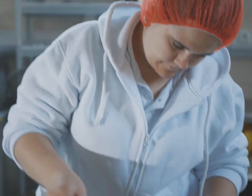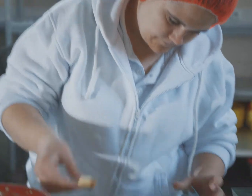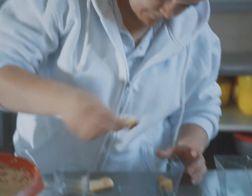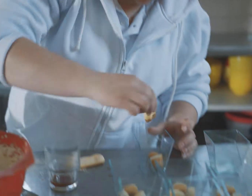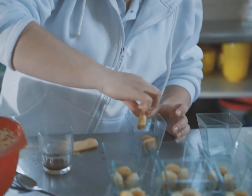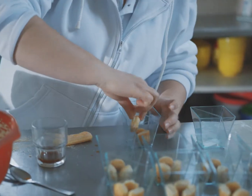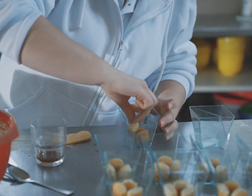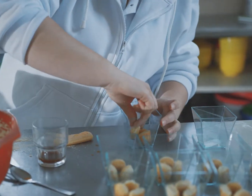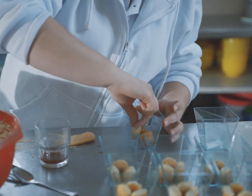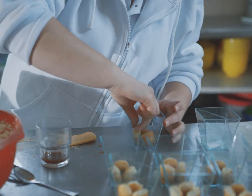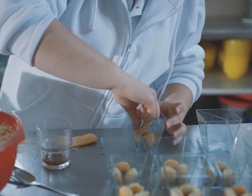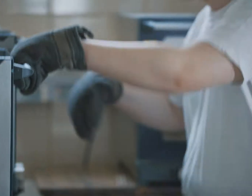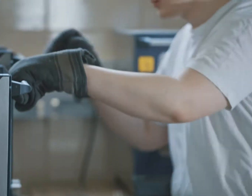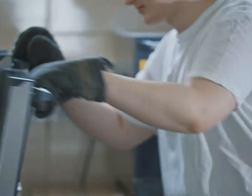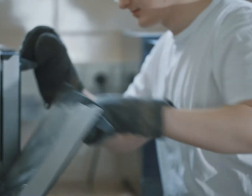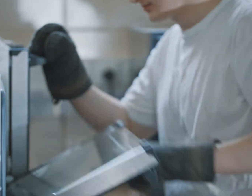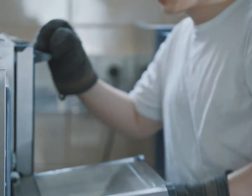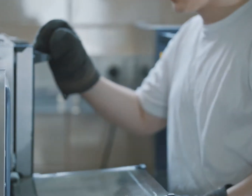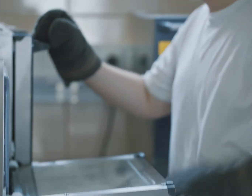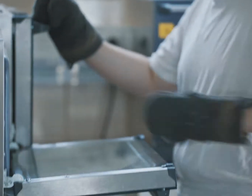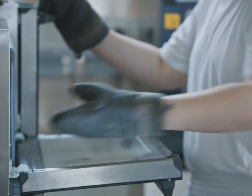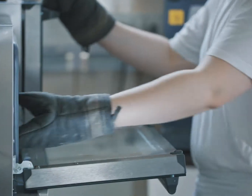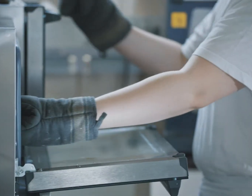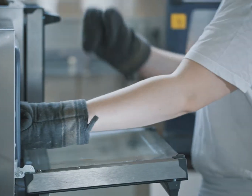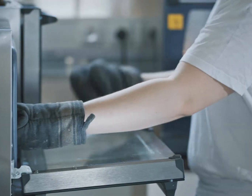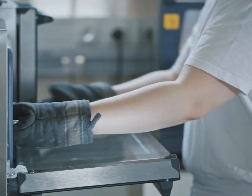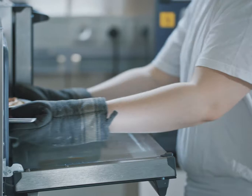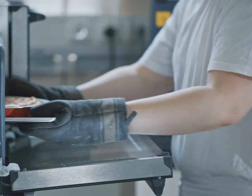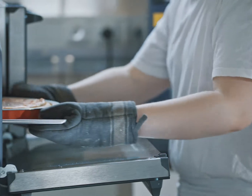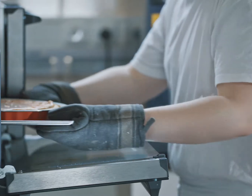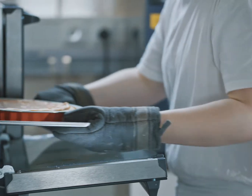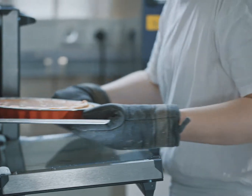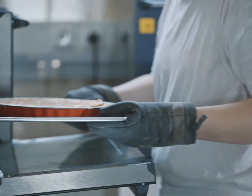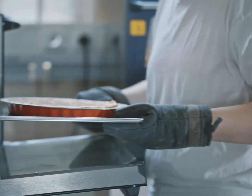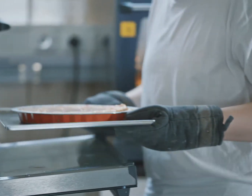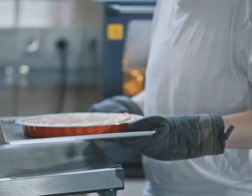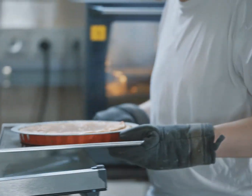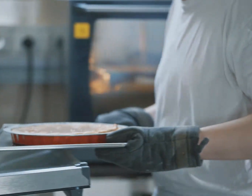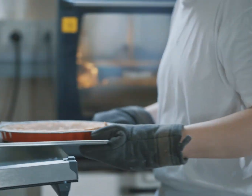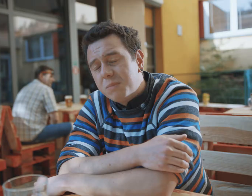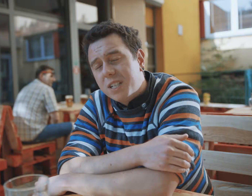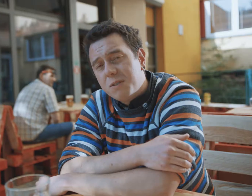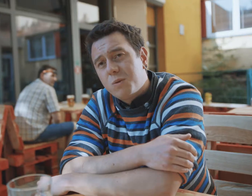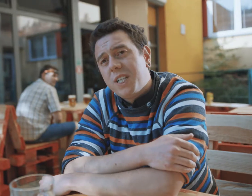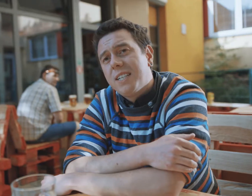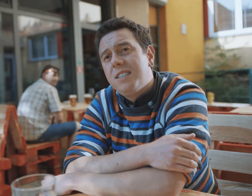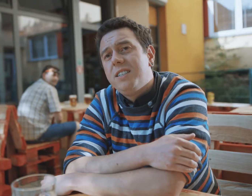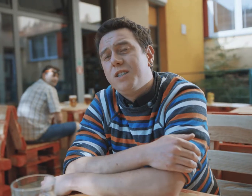Kdybyste se zeptali neslyšícího, jestli by chtěl být slyšící nebo ne, on většinou řekne, že by chtěl být určitě neslyšící,